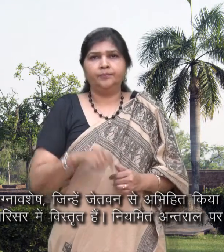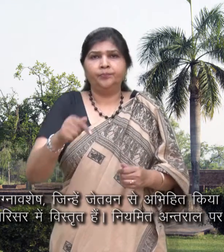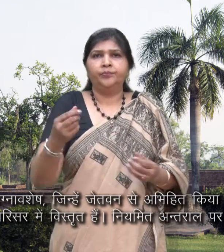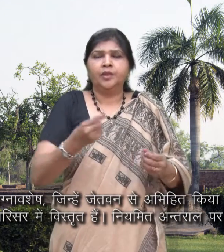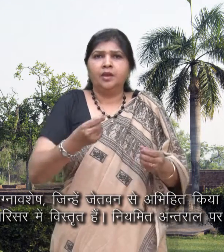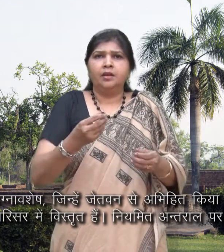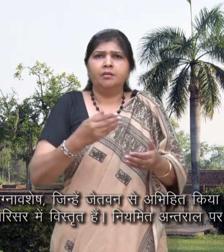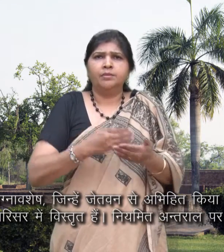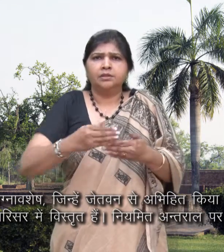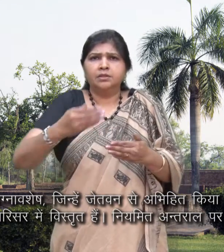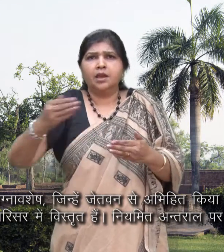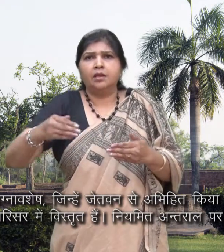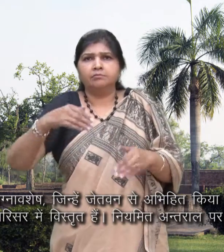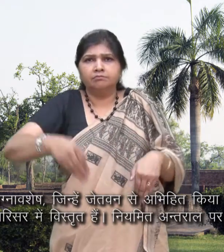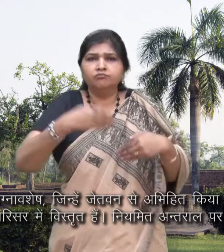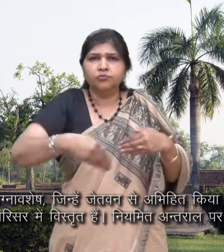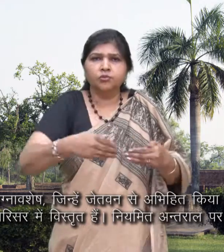नियमित अंतराल पर किए जा रहे